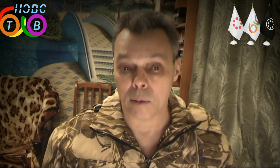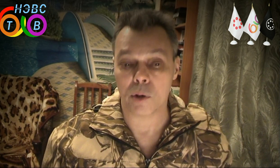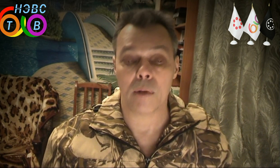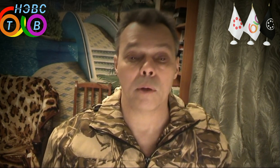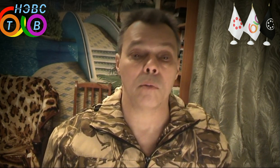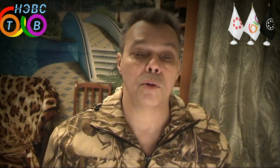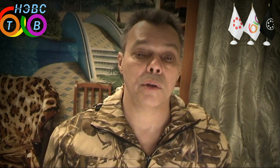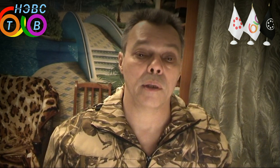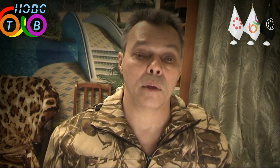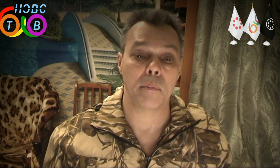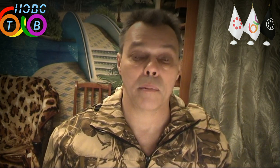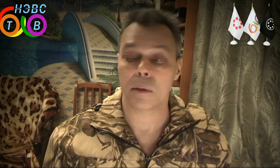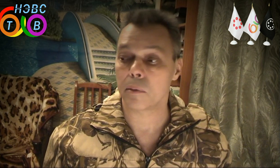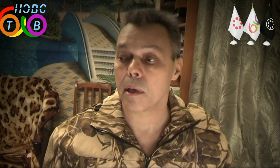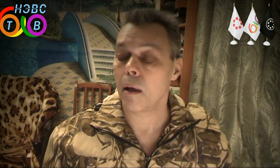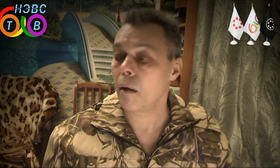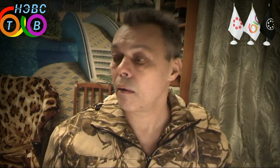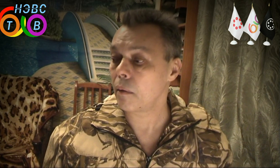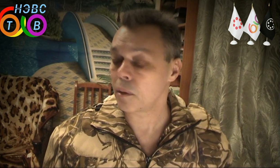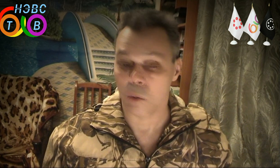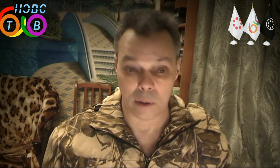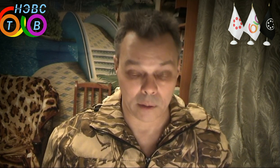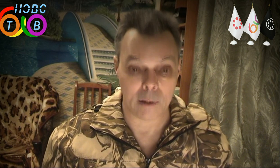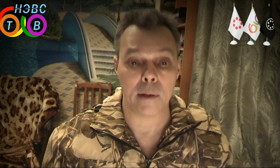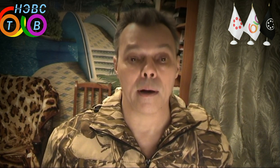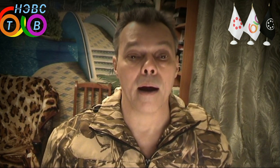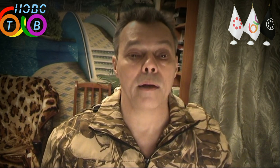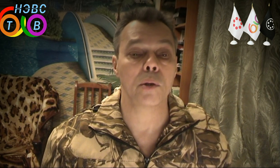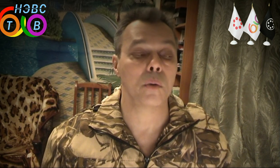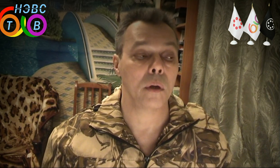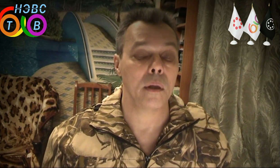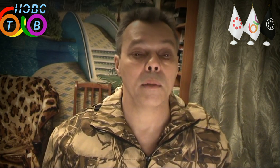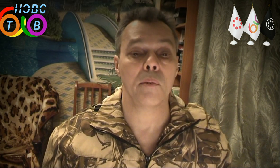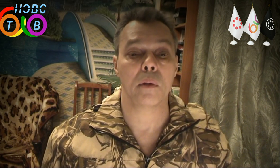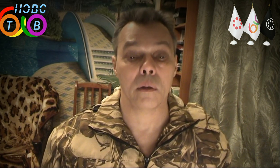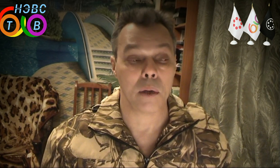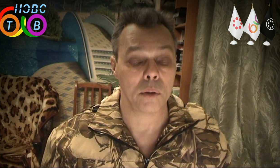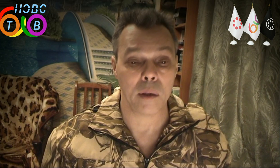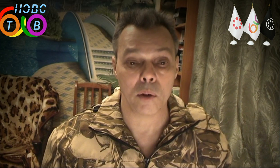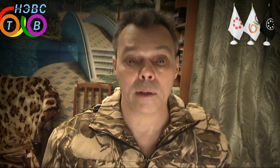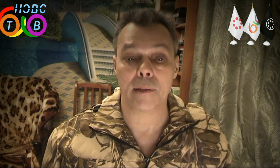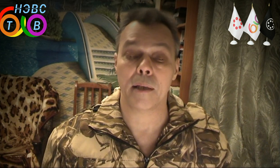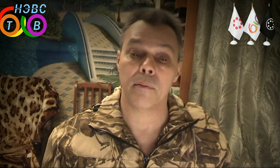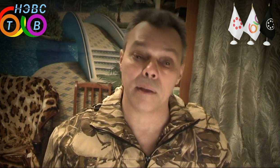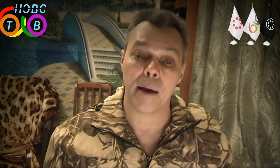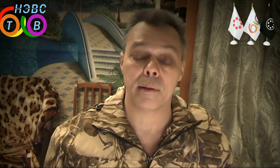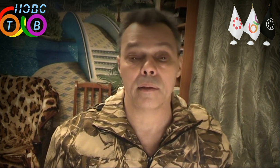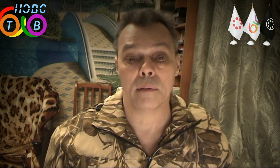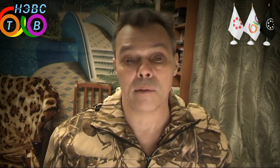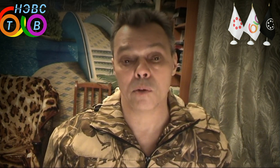этому человеку, мужчине, который ко мне обратился, насколько это действительно реально, что именно вот какой-то ребенок на расстоянии влияет на его